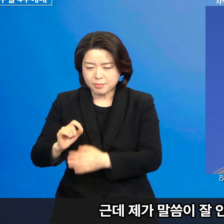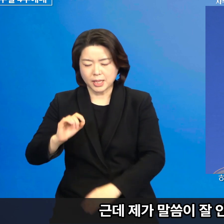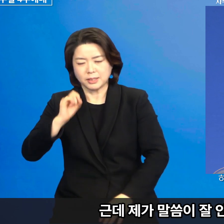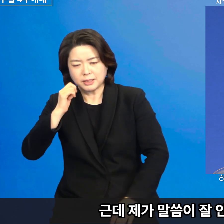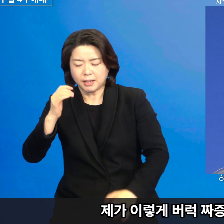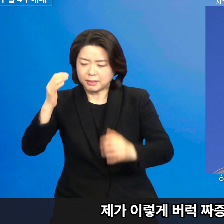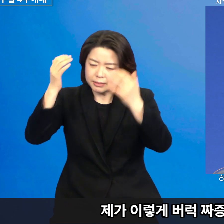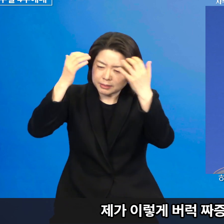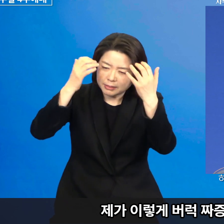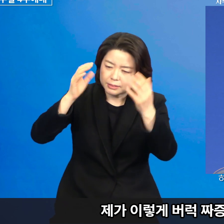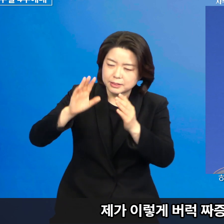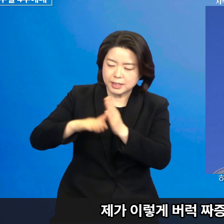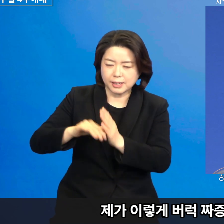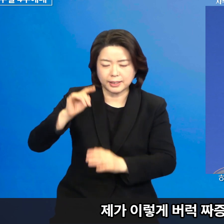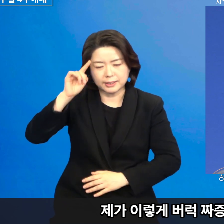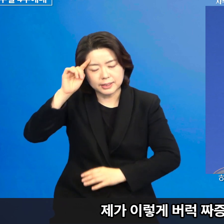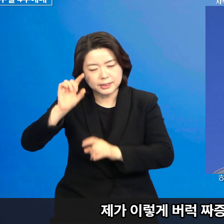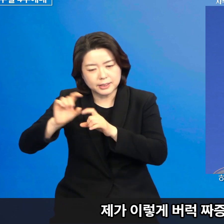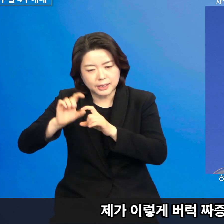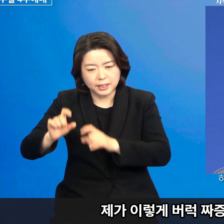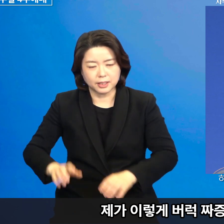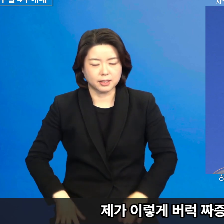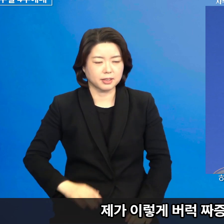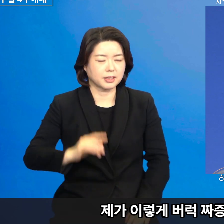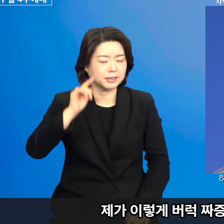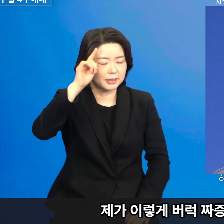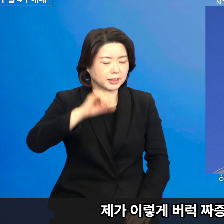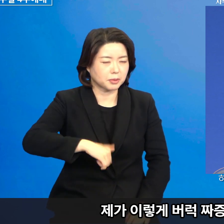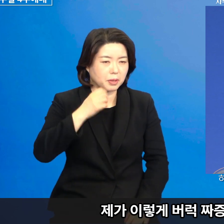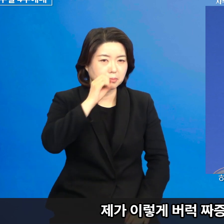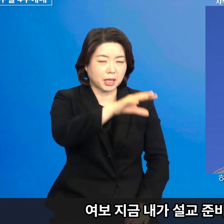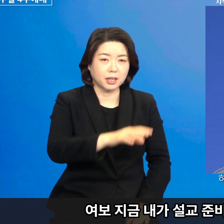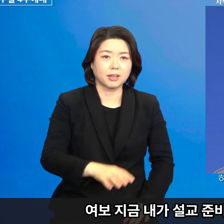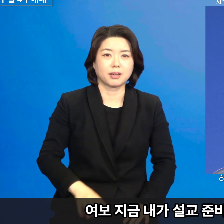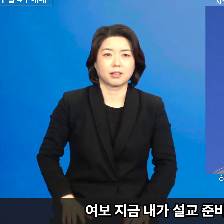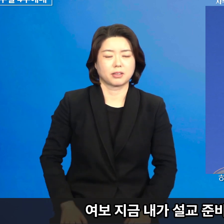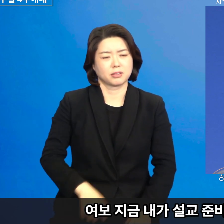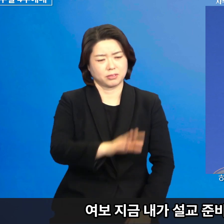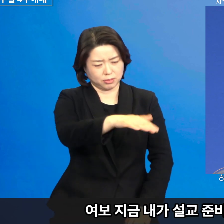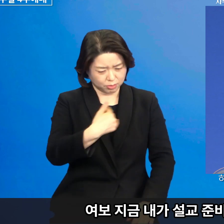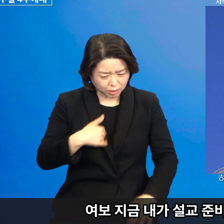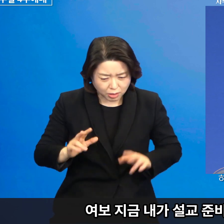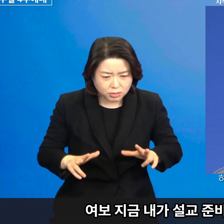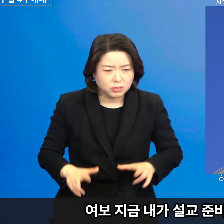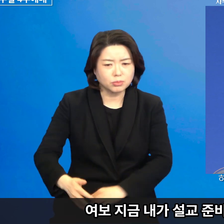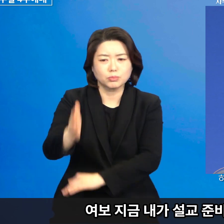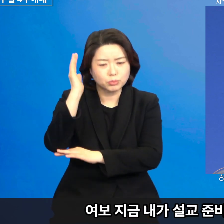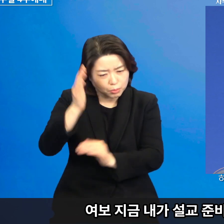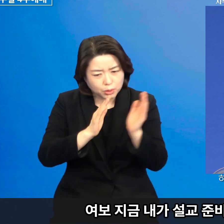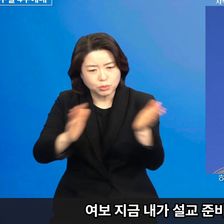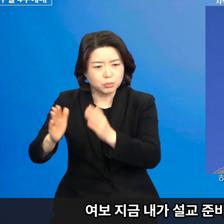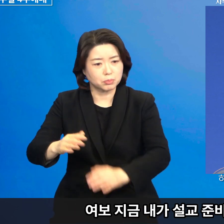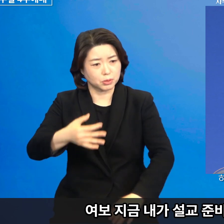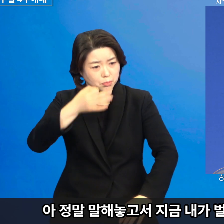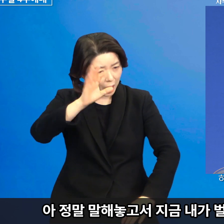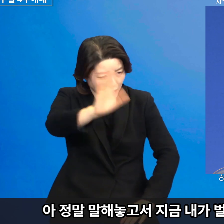했었잖아요. 제가 이렇게 버럭 짜증을 내고 말았습니다. 여보, 지금 내가 설교 준비하고 있는 거 안